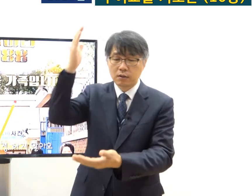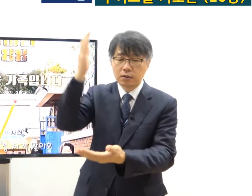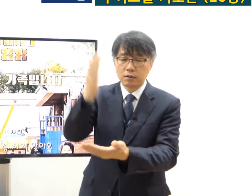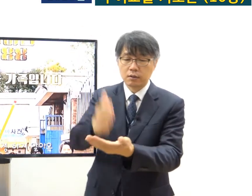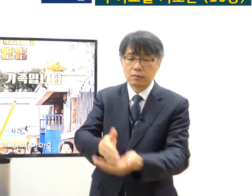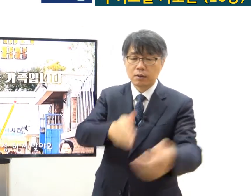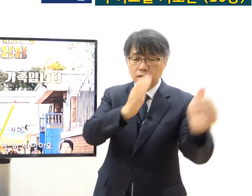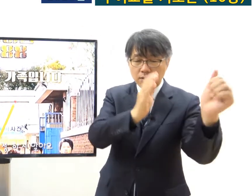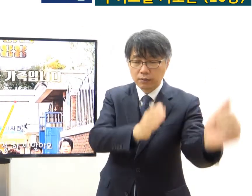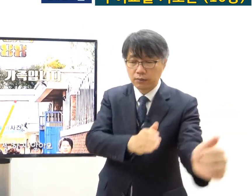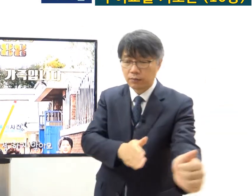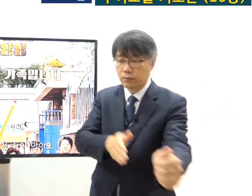걱정하지 마요.